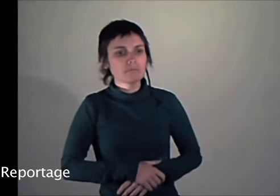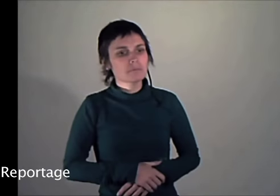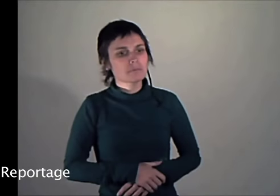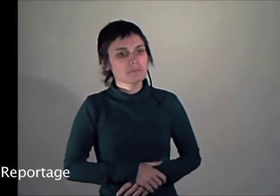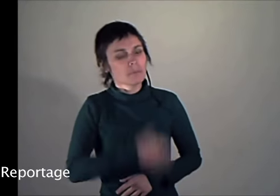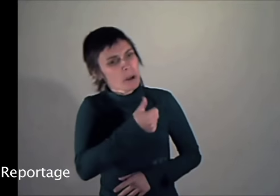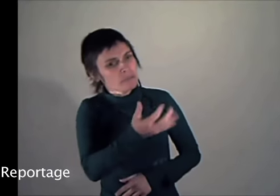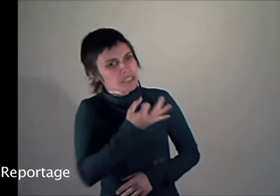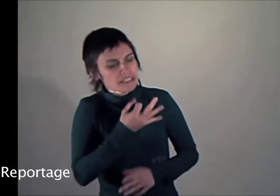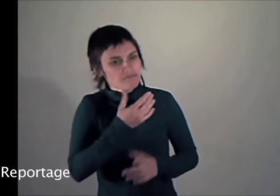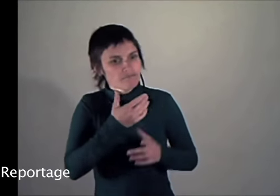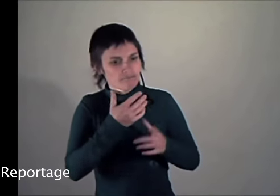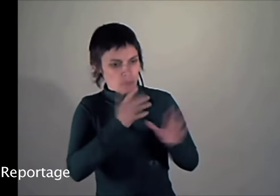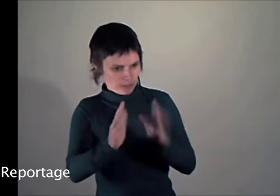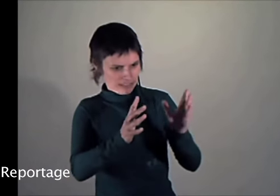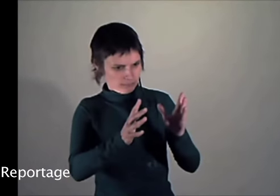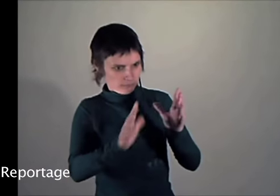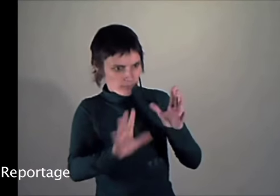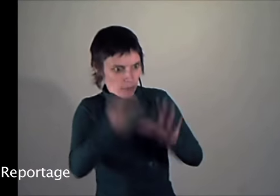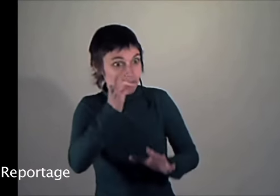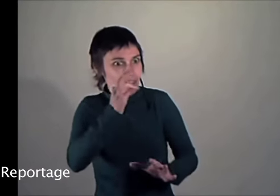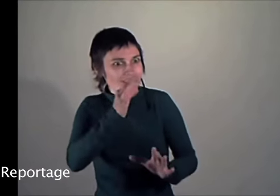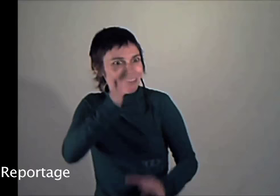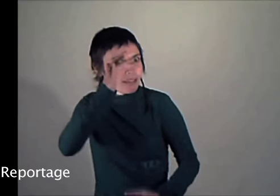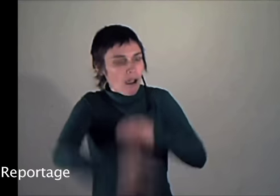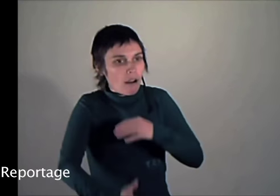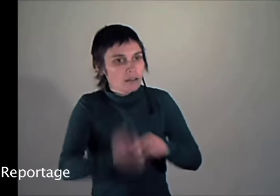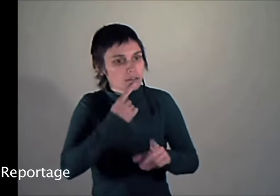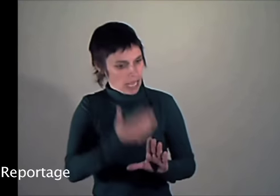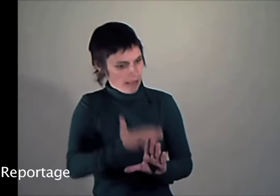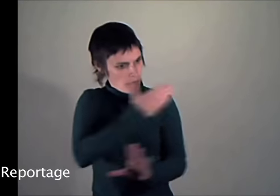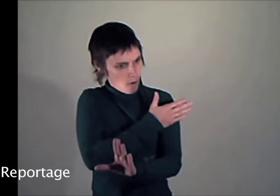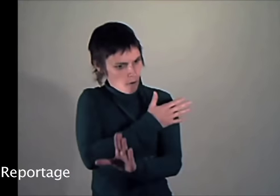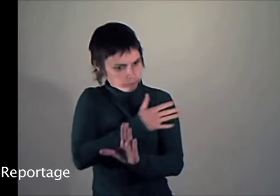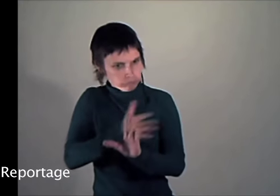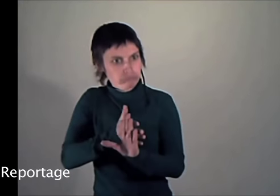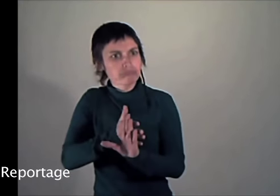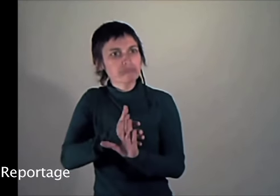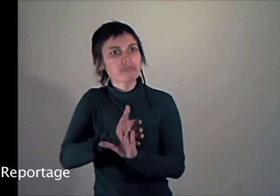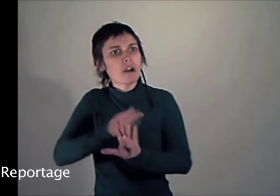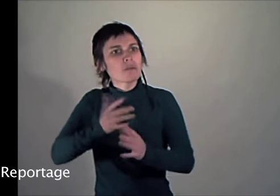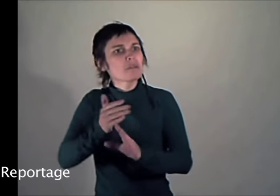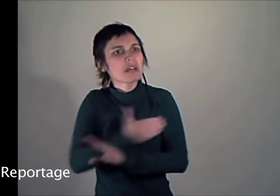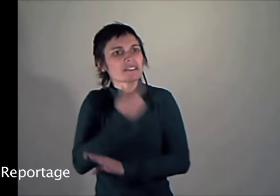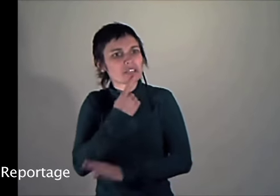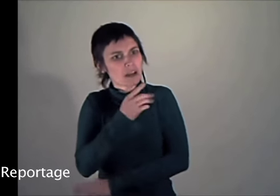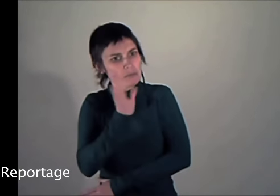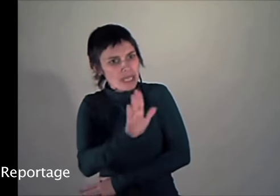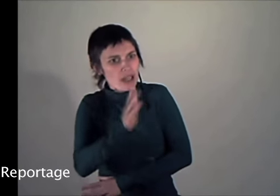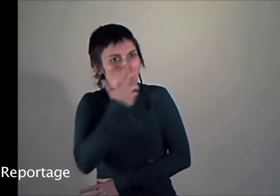approximatif, ça fonctionne. Mélissa. Tu dis que tu découvres la langue des signes assez tard, pour le